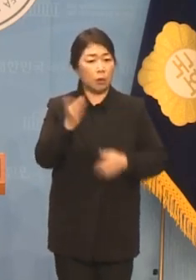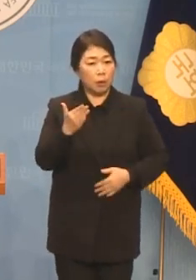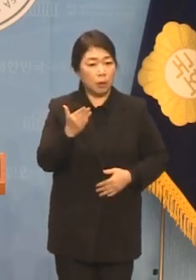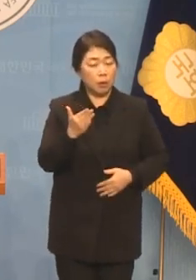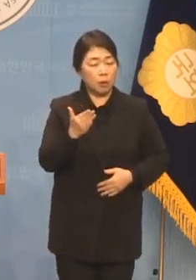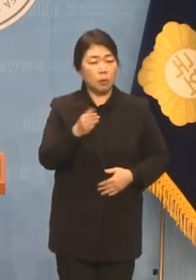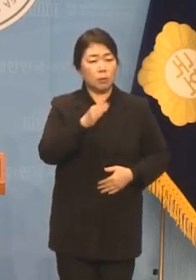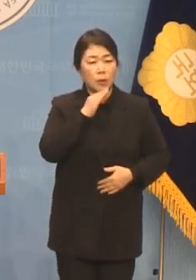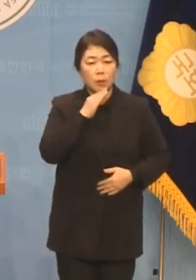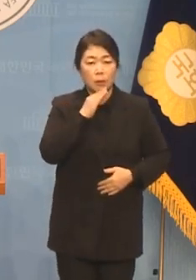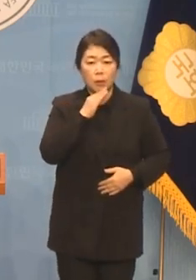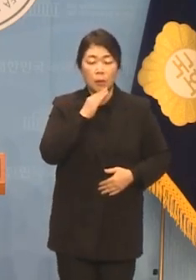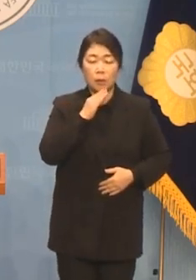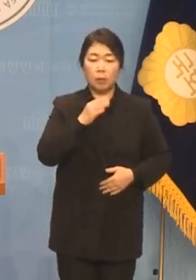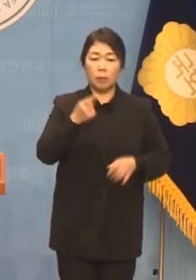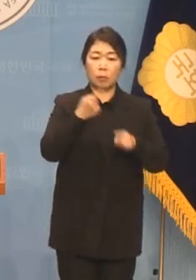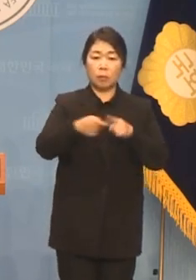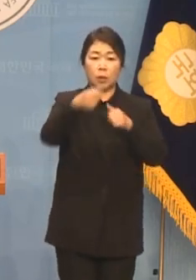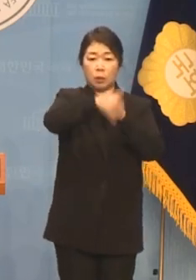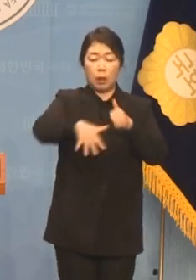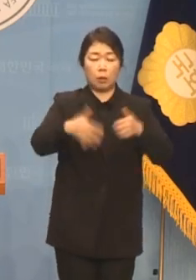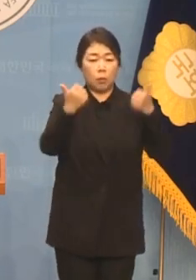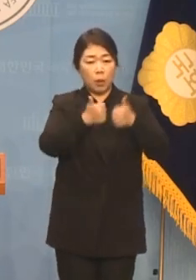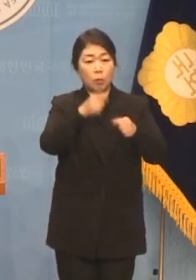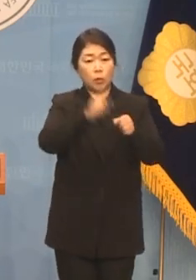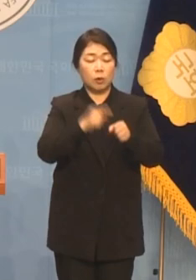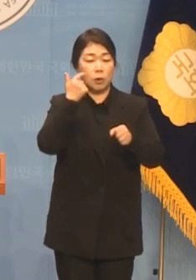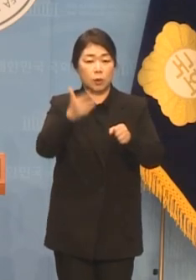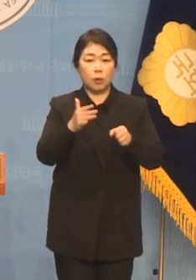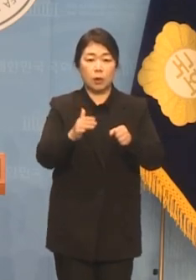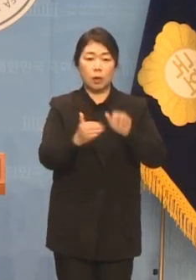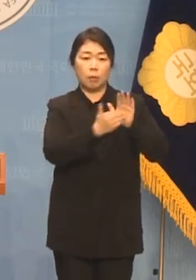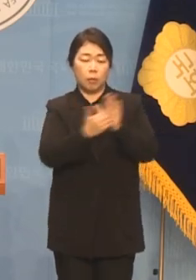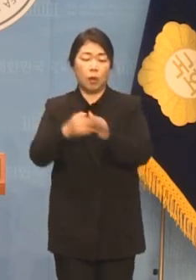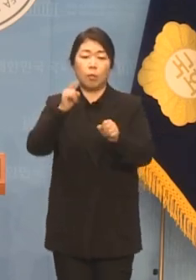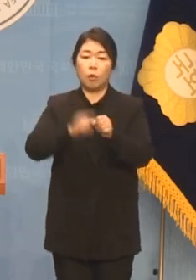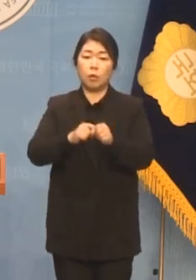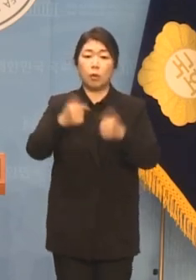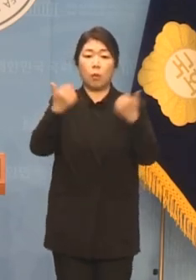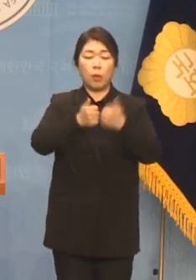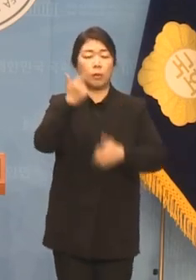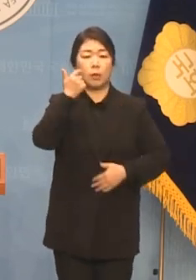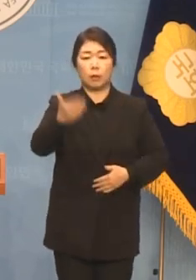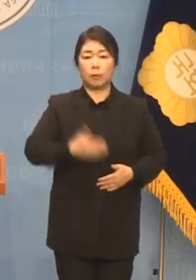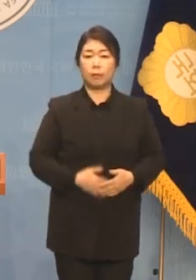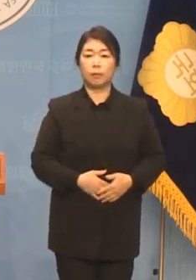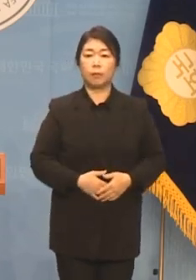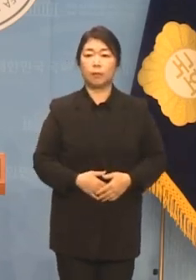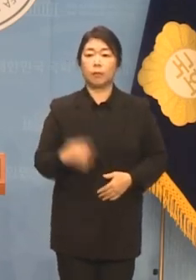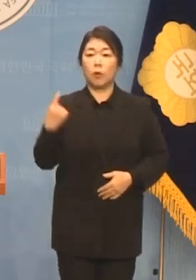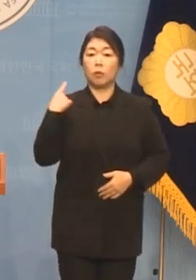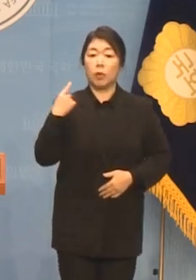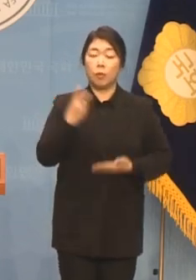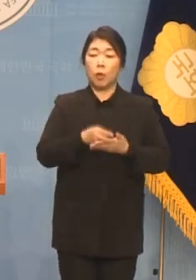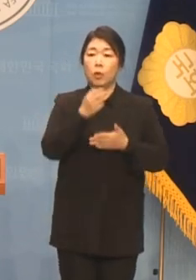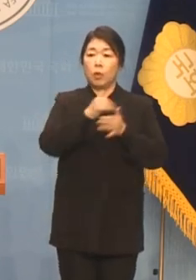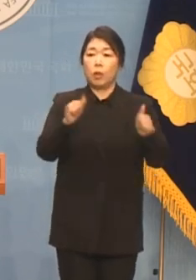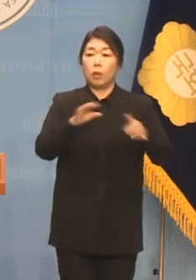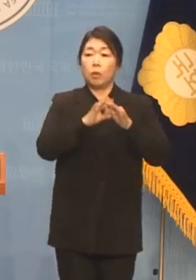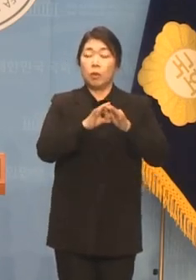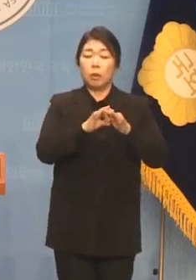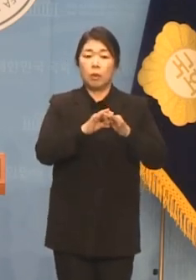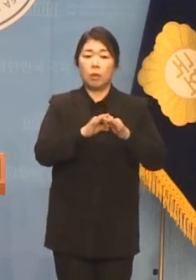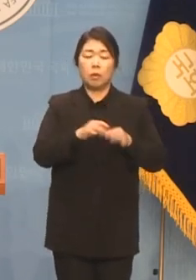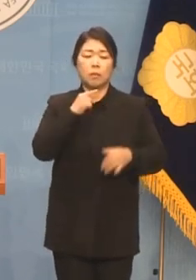회인지 회인지 모르겠습니다 이대 의 변호인을 통해 졸지에